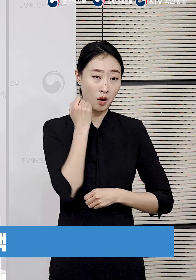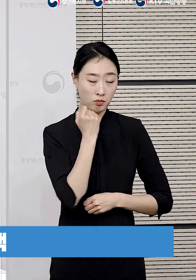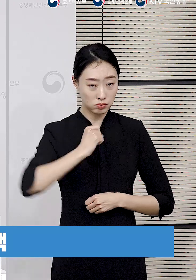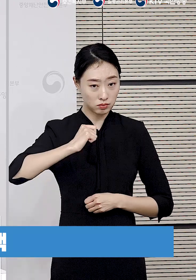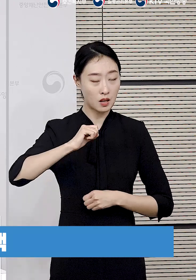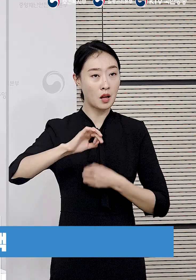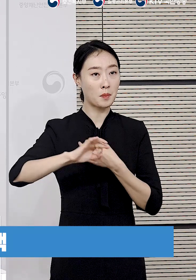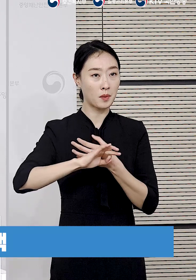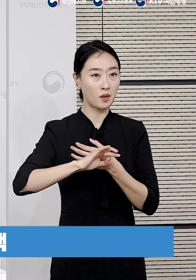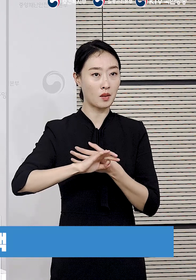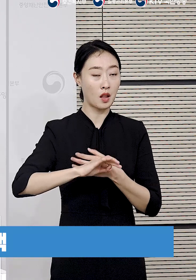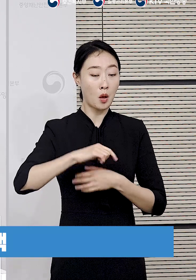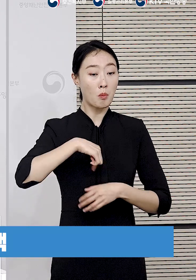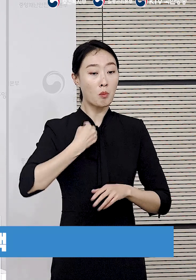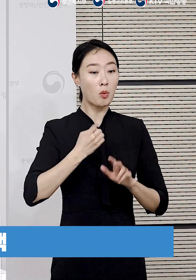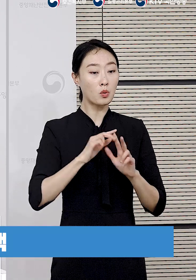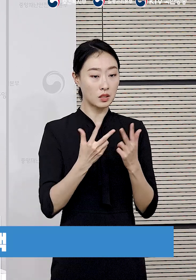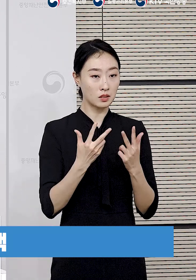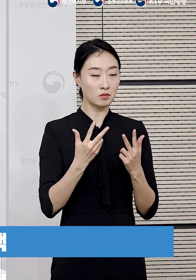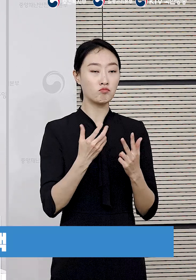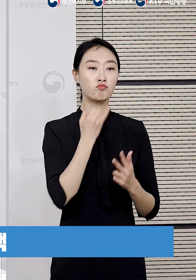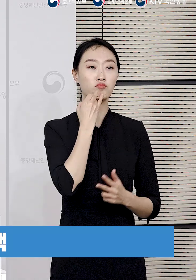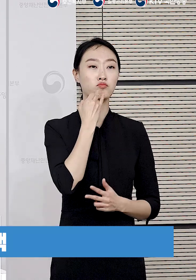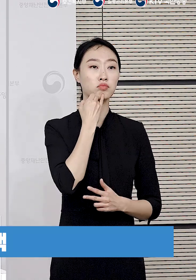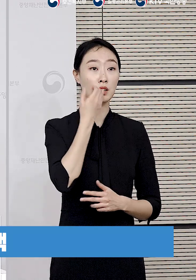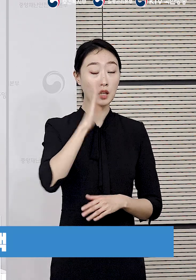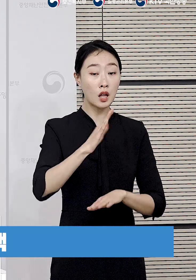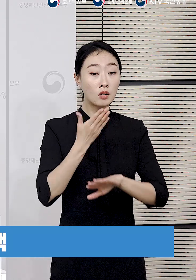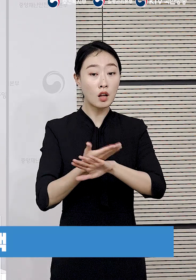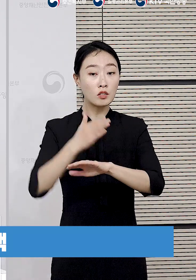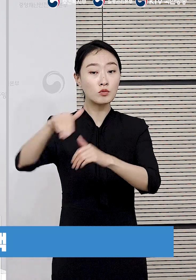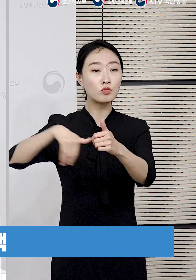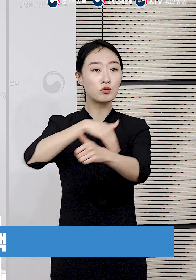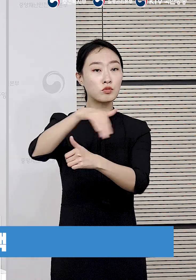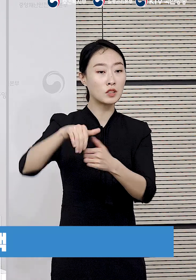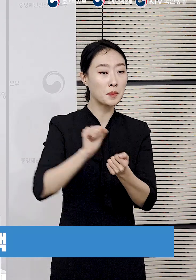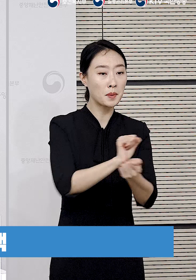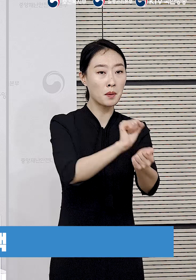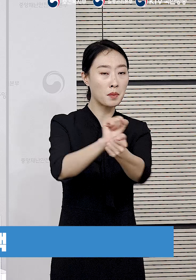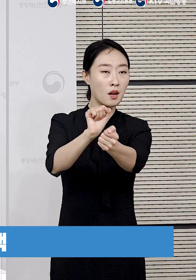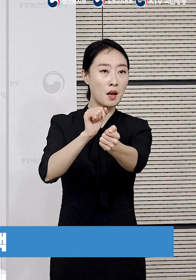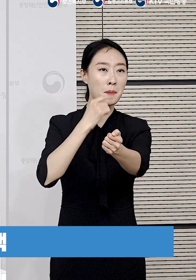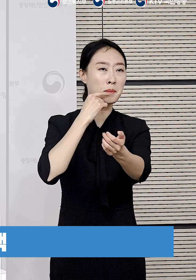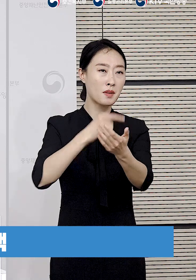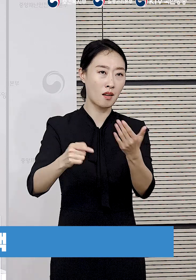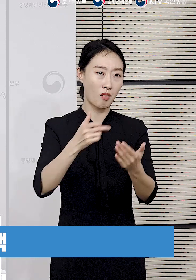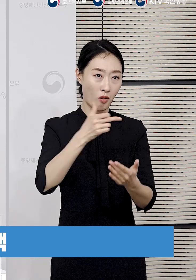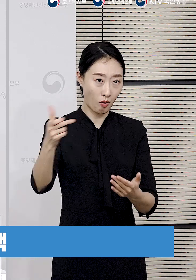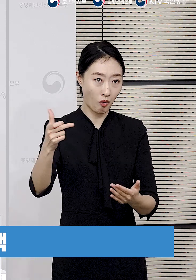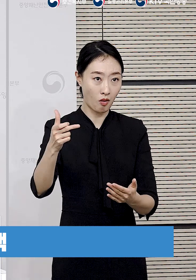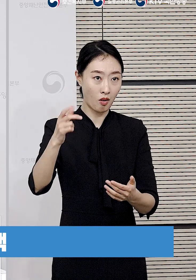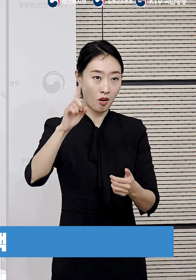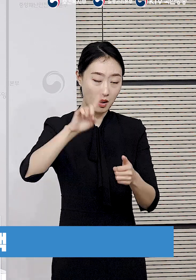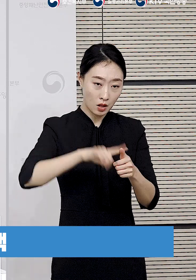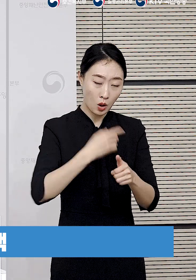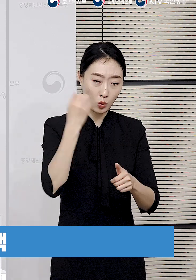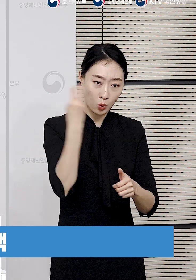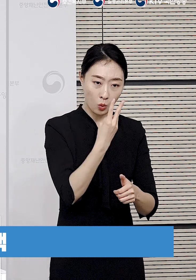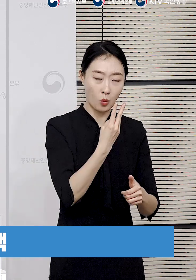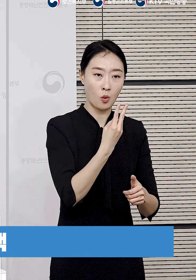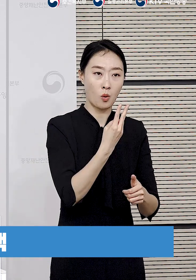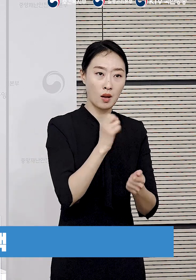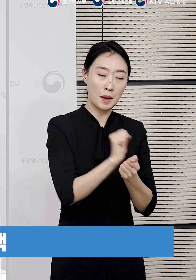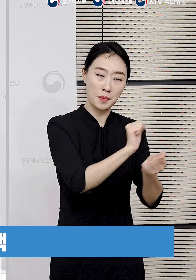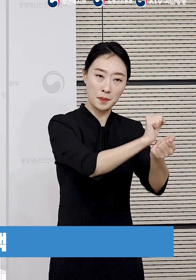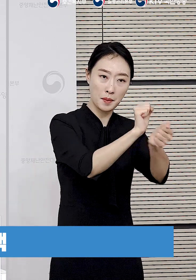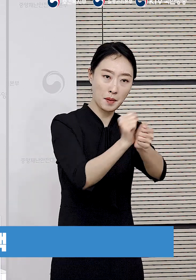않았을 때는 본인은 괜찮을지는 모르겠지만 주위의 사람들이 엄청난 피해를 입게 되고 그것으로 인한 여러 가지 잠재적